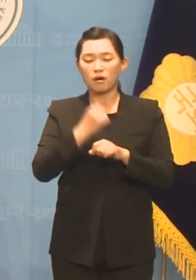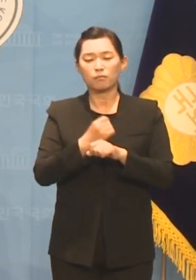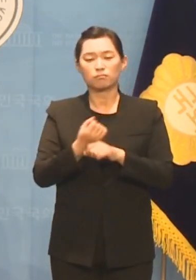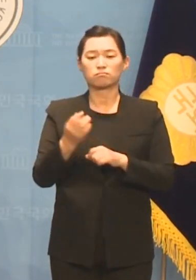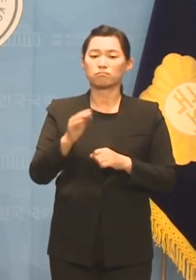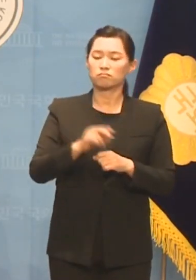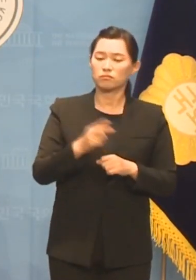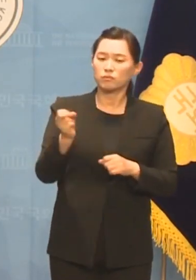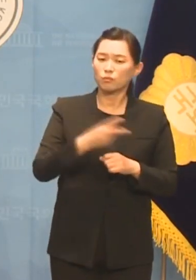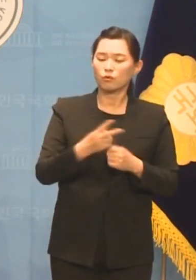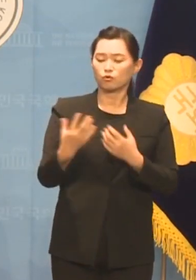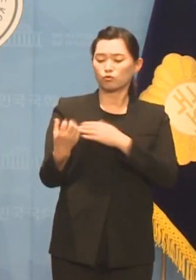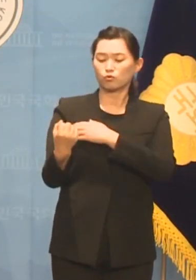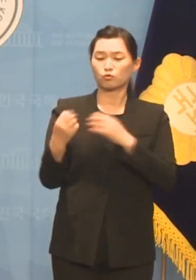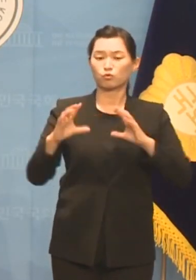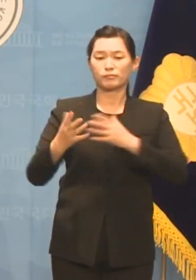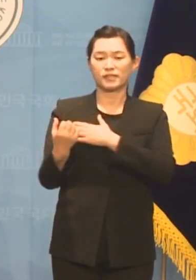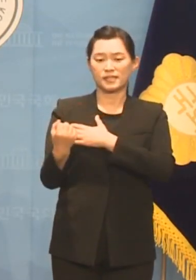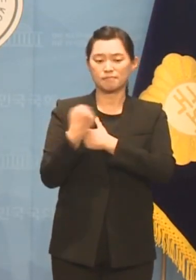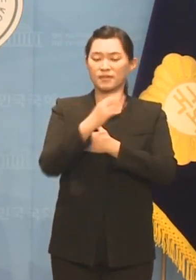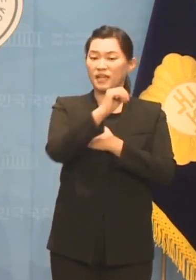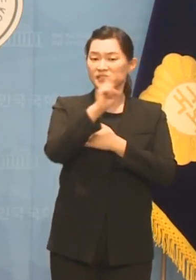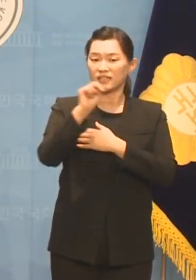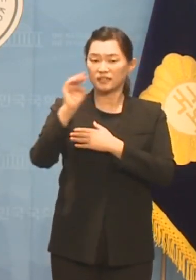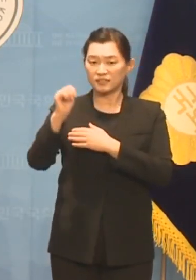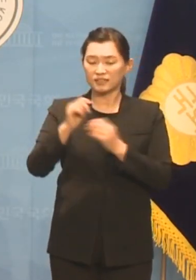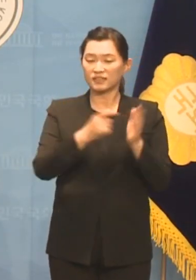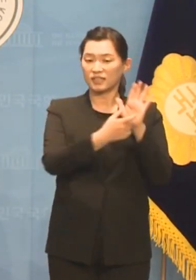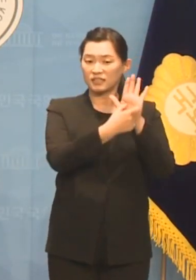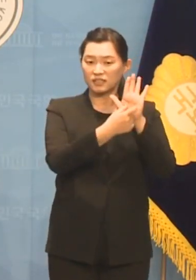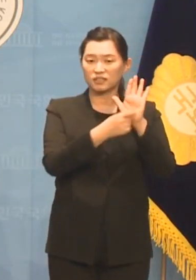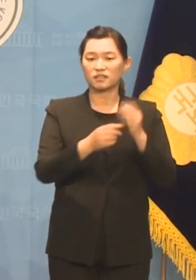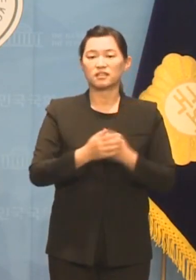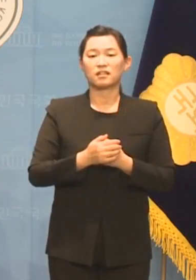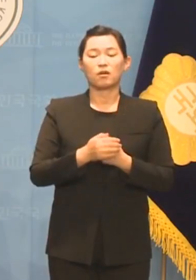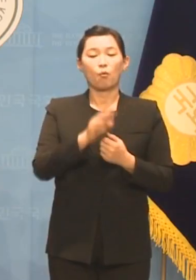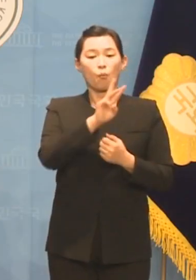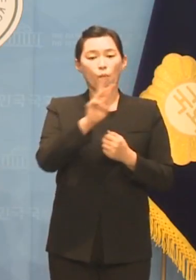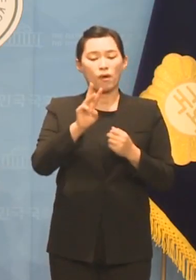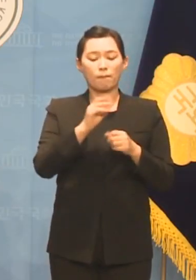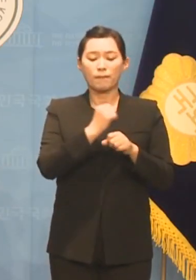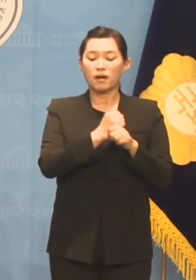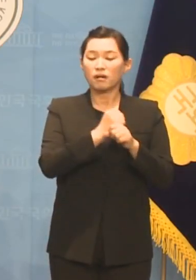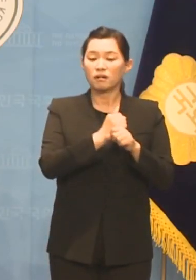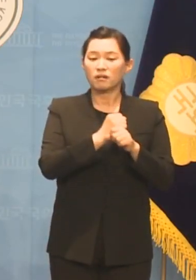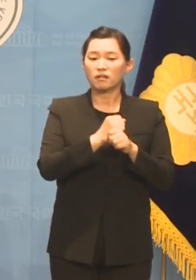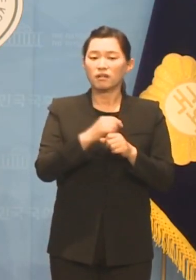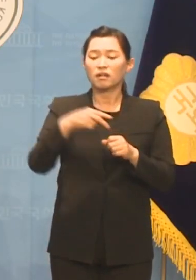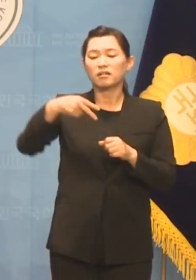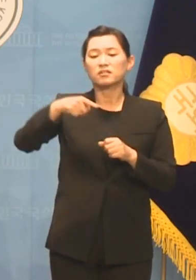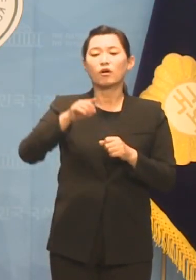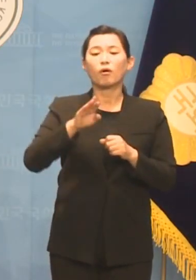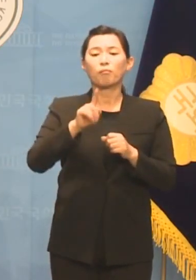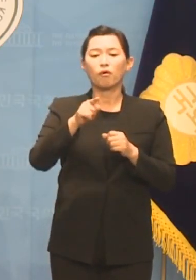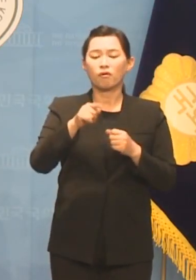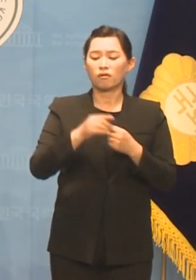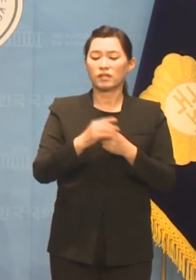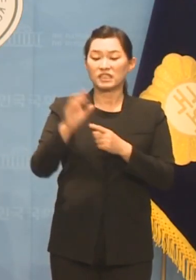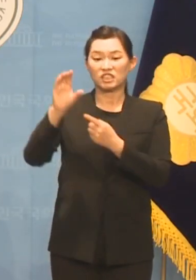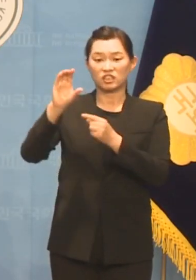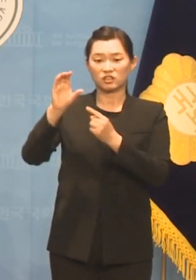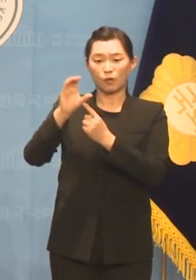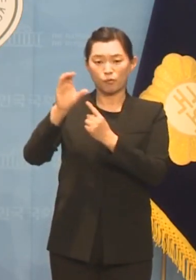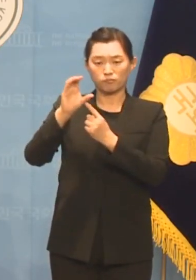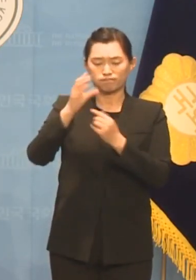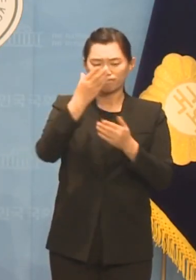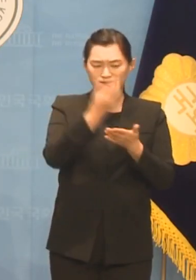14일 국민의힘 공식 SNS 게시글에 게시된 웹자보에 민주파출소 서버가 다운될 때까지